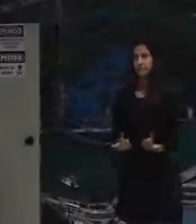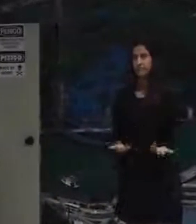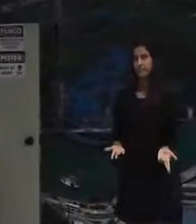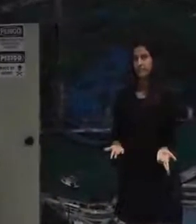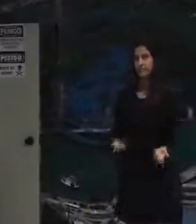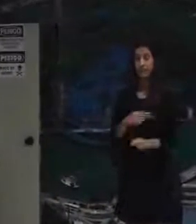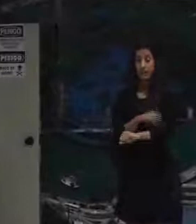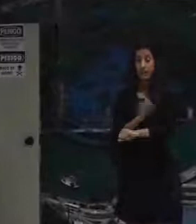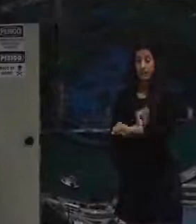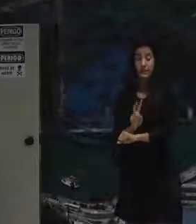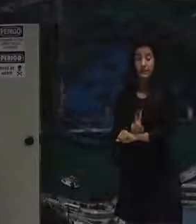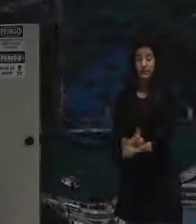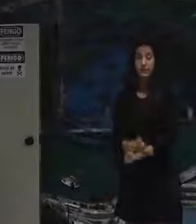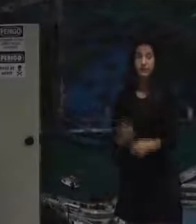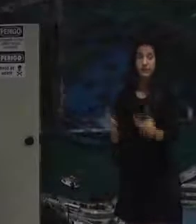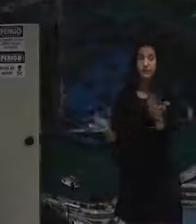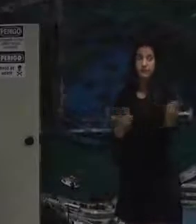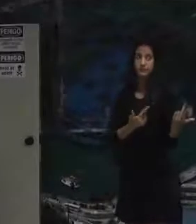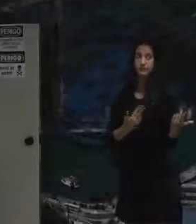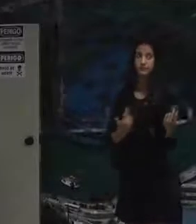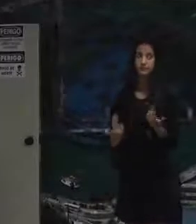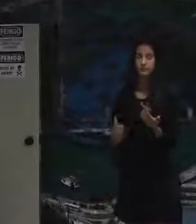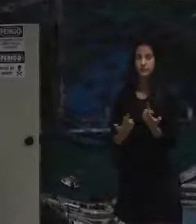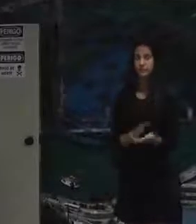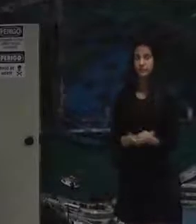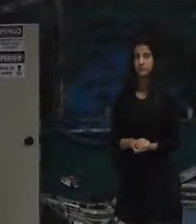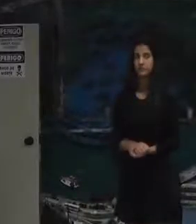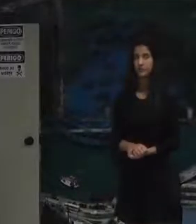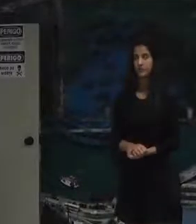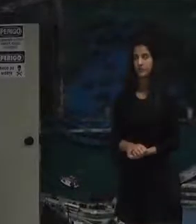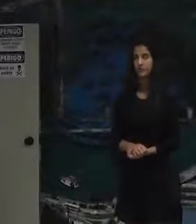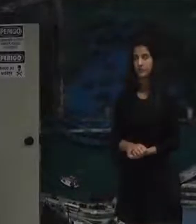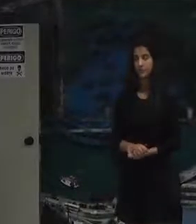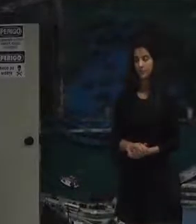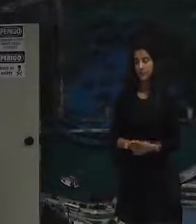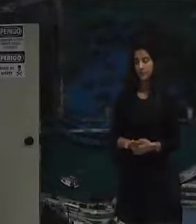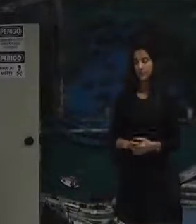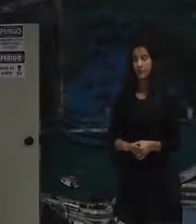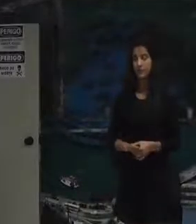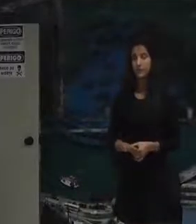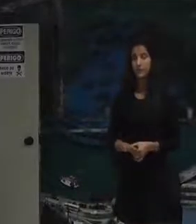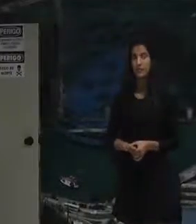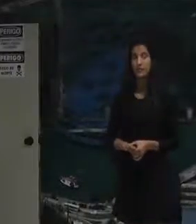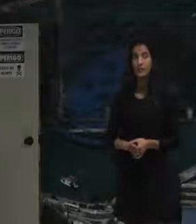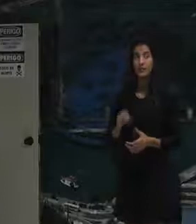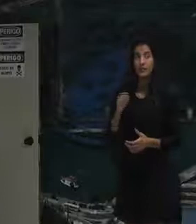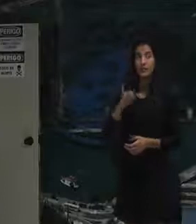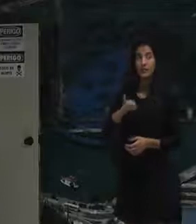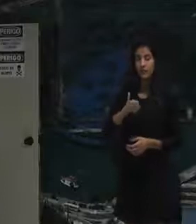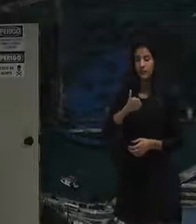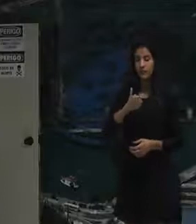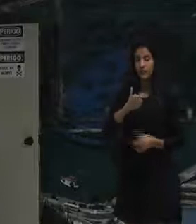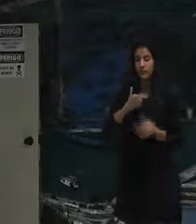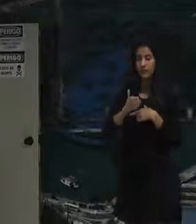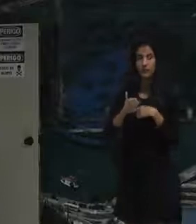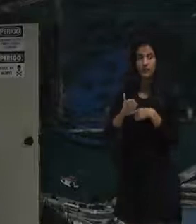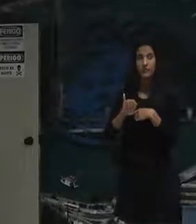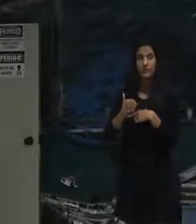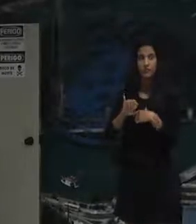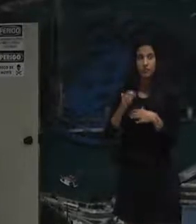Senhora da Vitória, vereador Paulo Meiquilo. Aí, se você tiver, na sua personalidade jurídica,